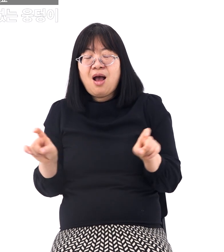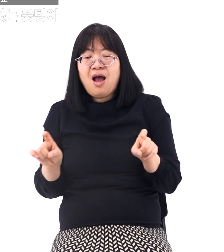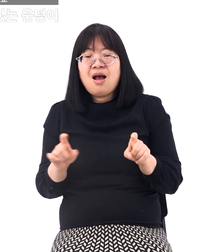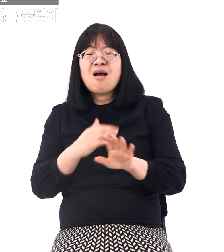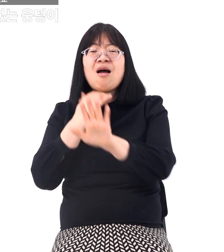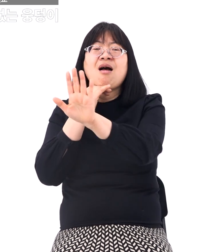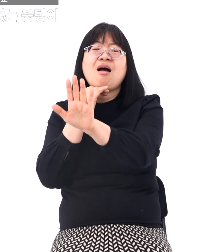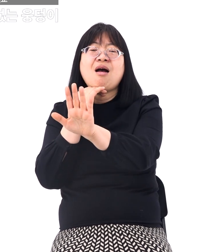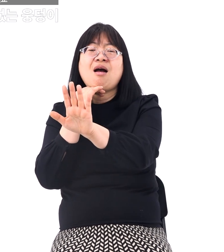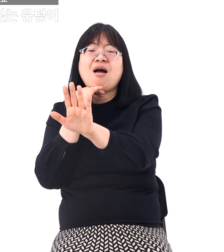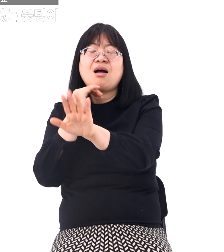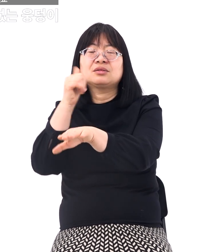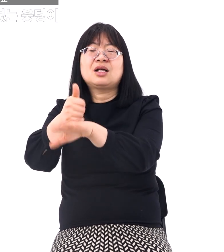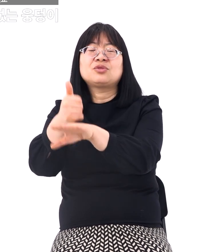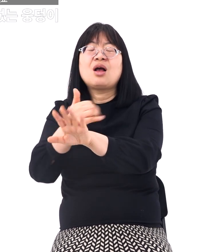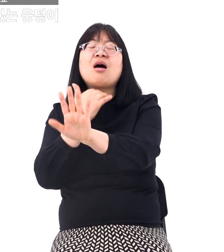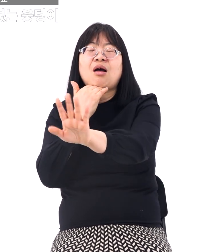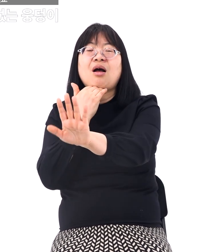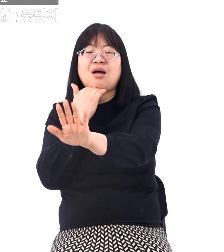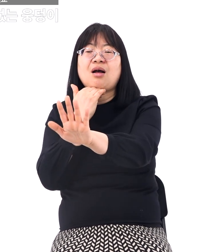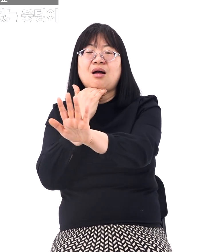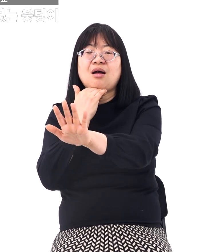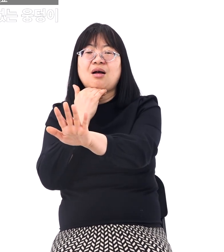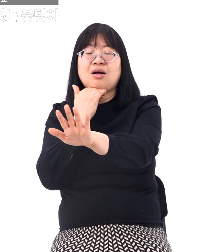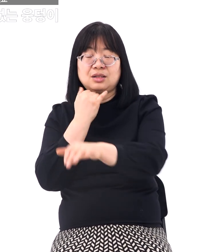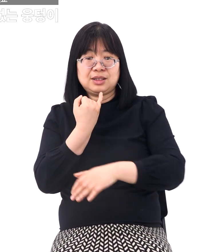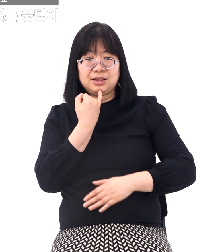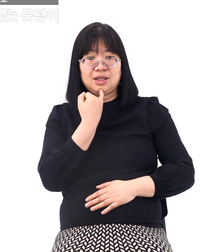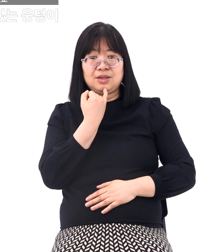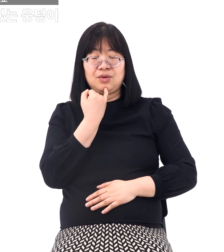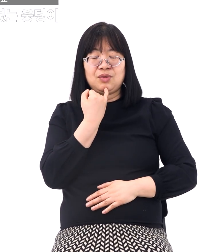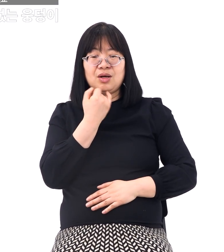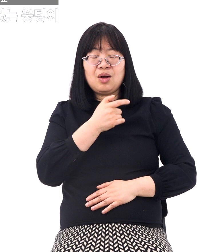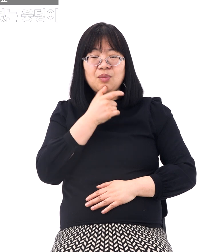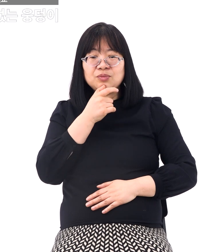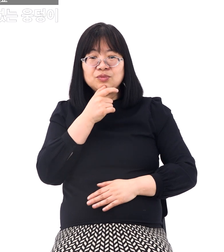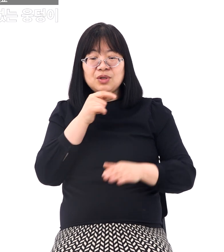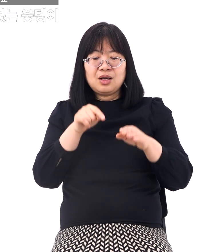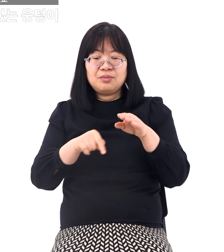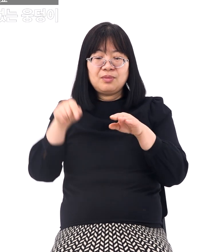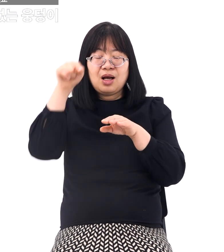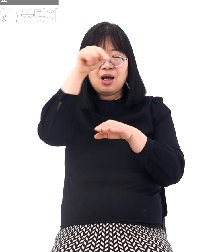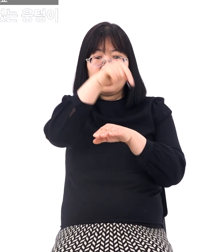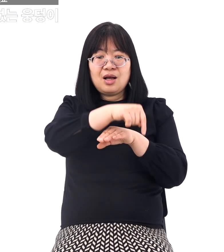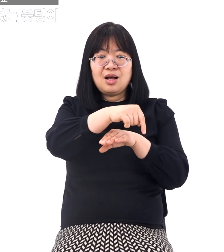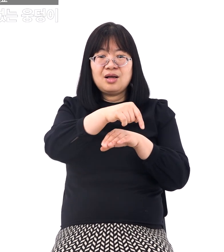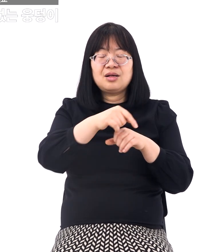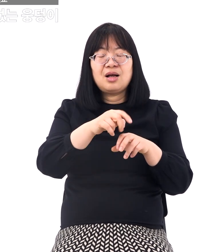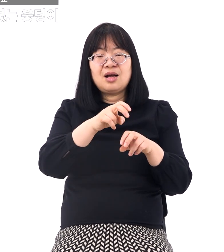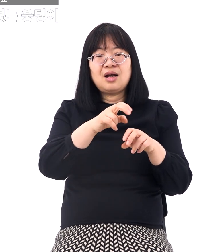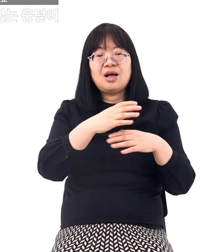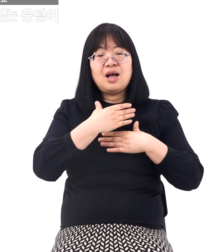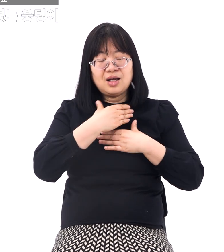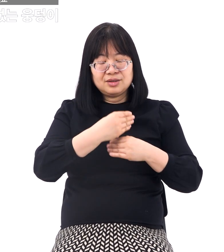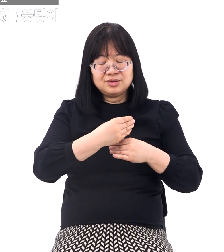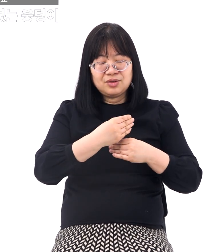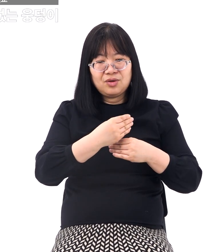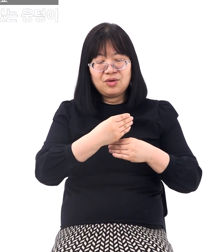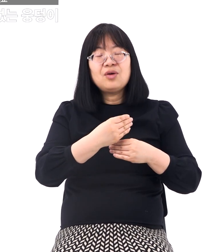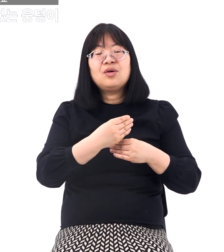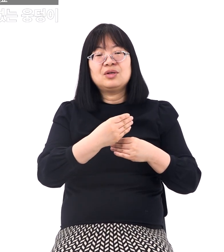잠깐만 좀 나중에 하면 안 되겠냐. 괜찮다고. 그래서 물 밖으로 내서 안정을